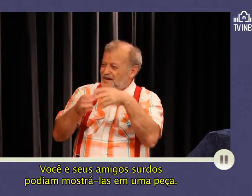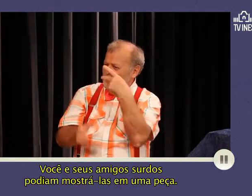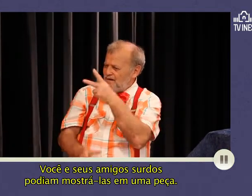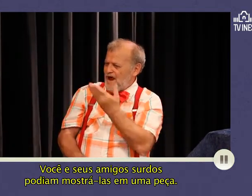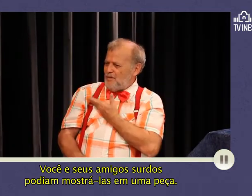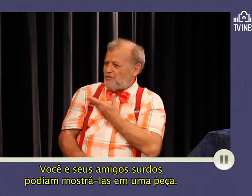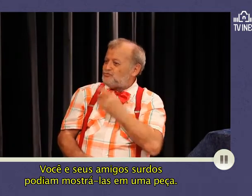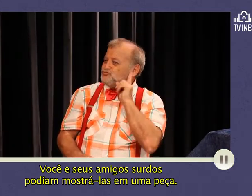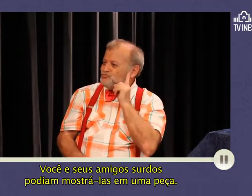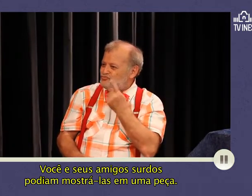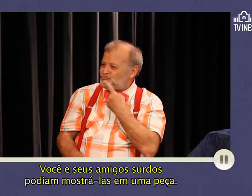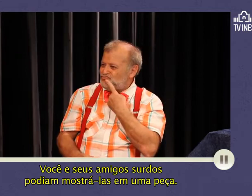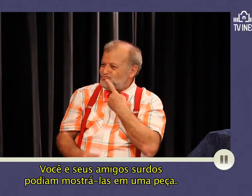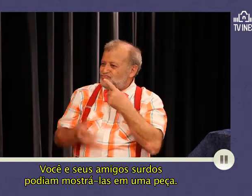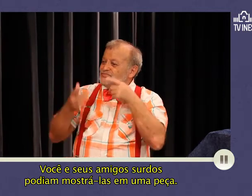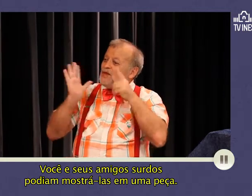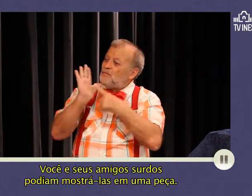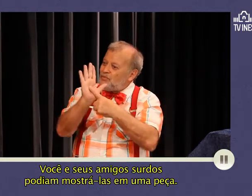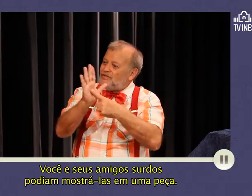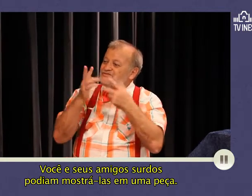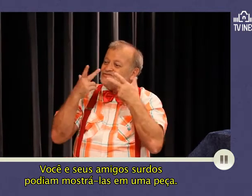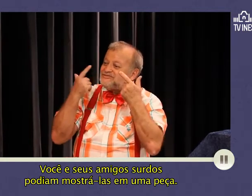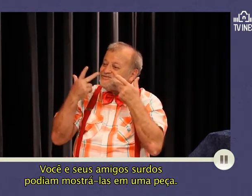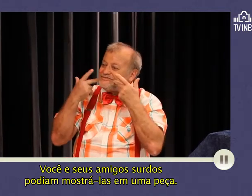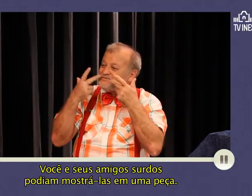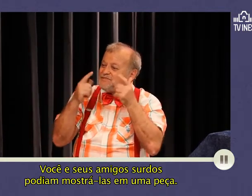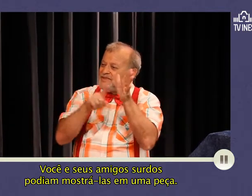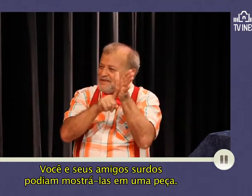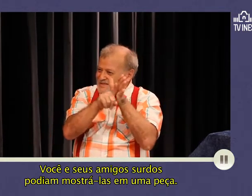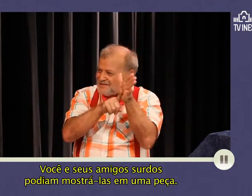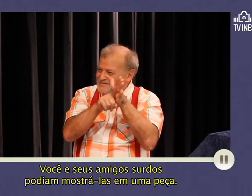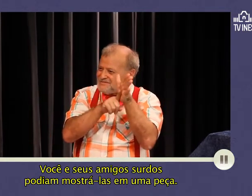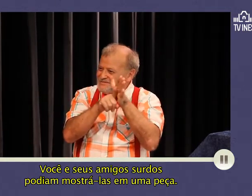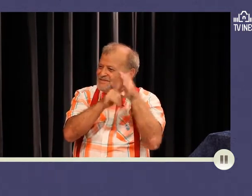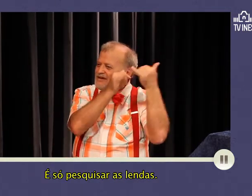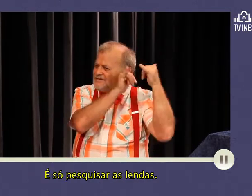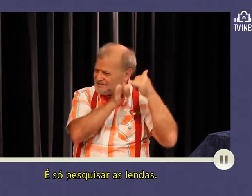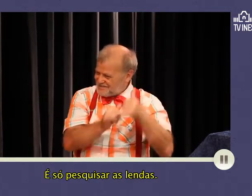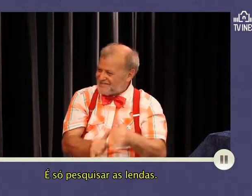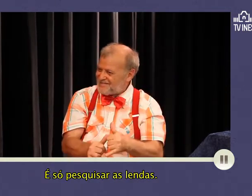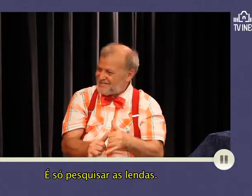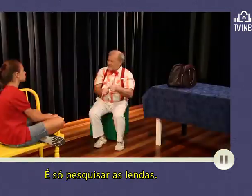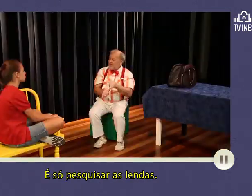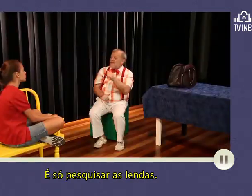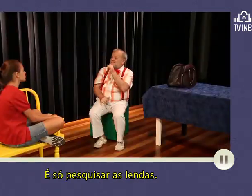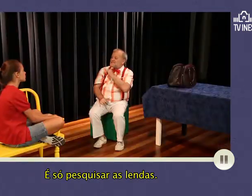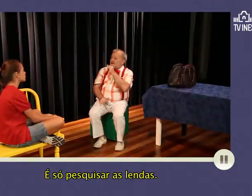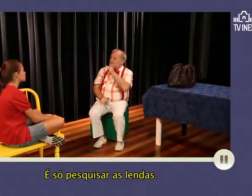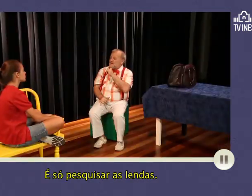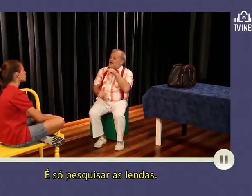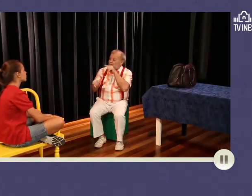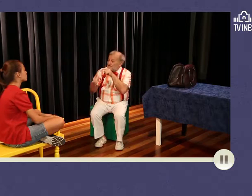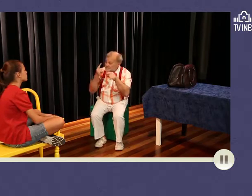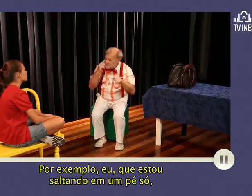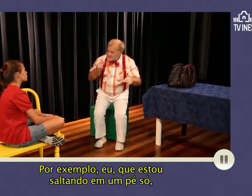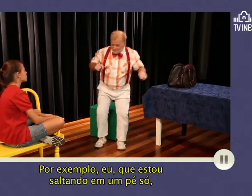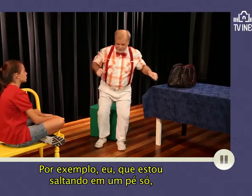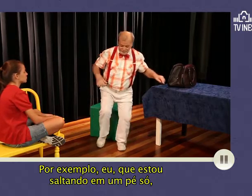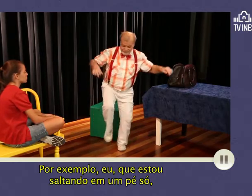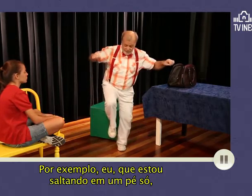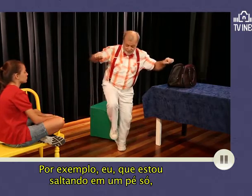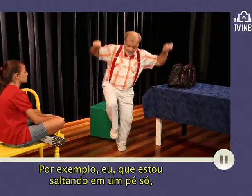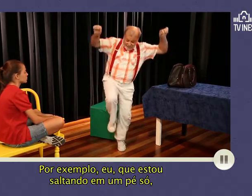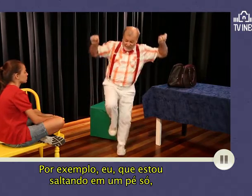Você e seus amigos surdos podiam mostrá-las em uma peça. É só pesquisar as lendas.